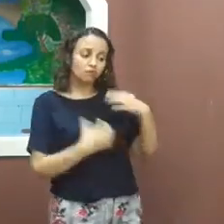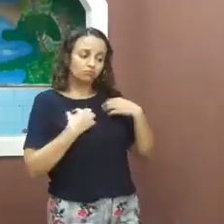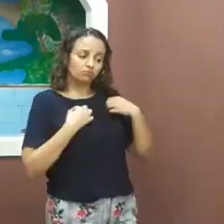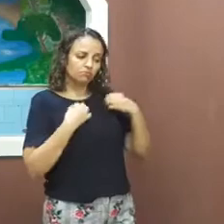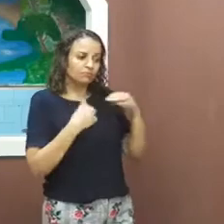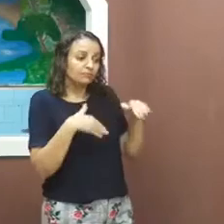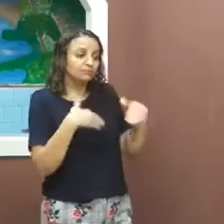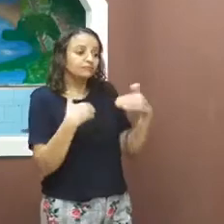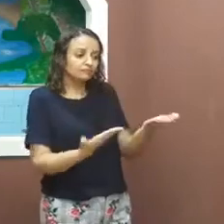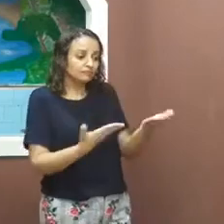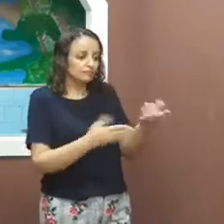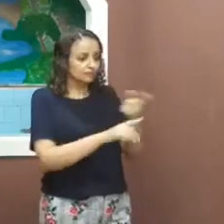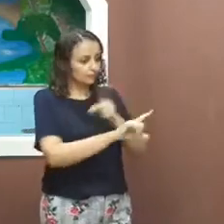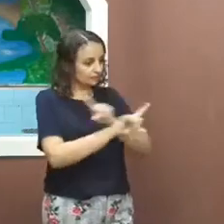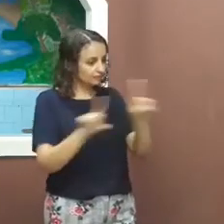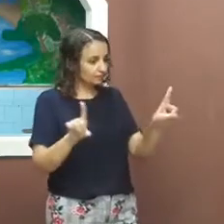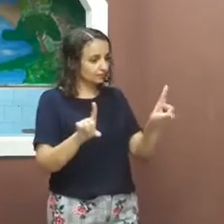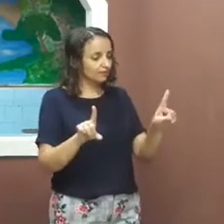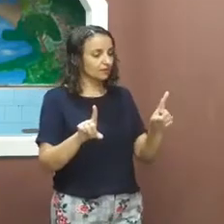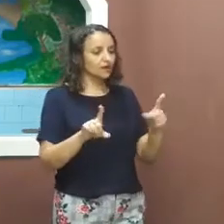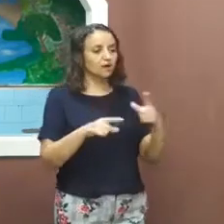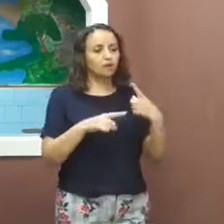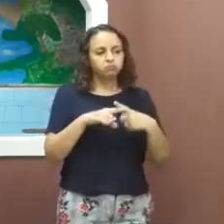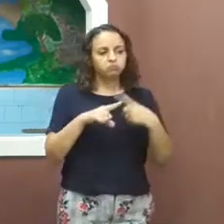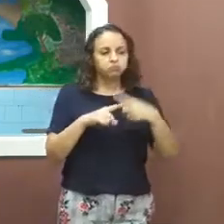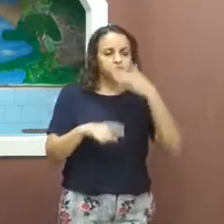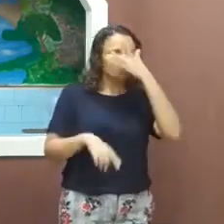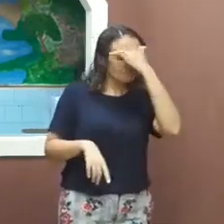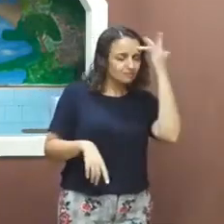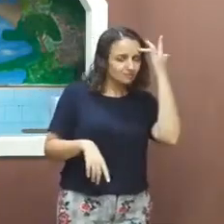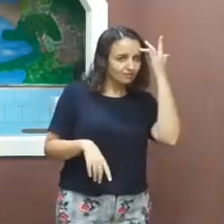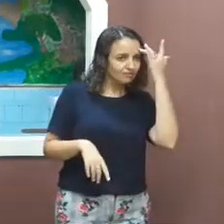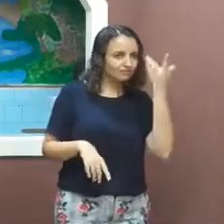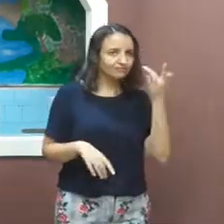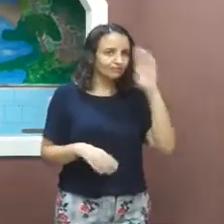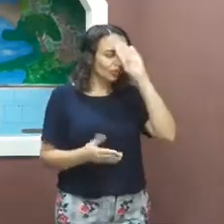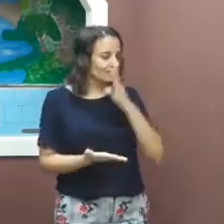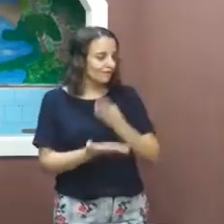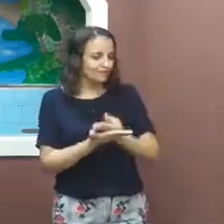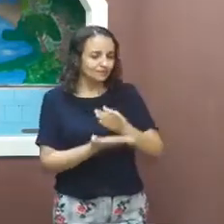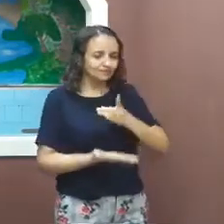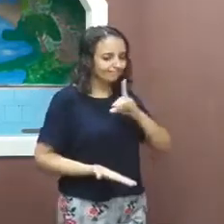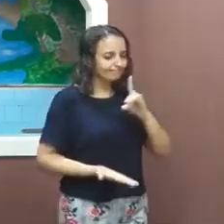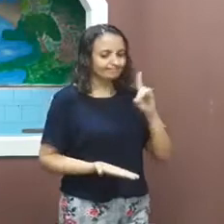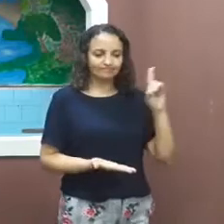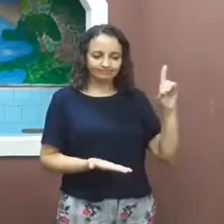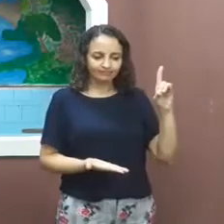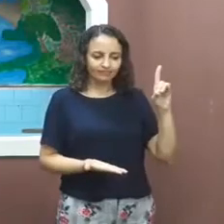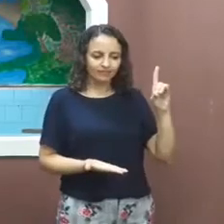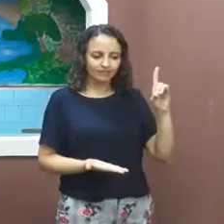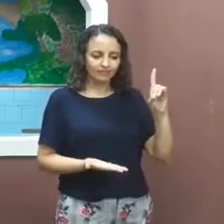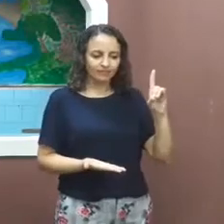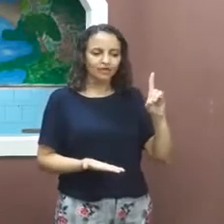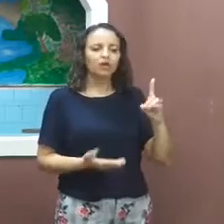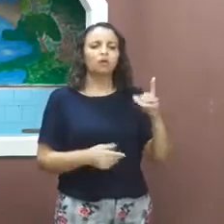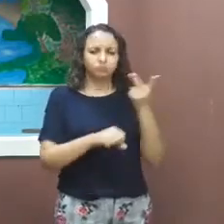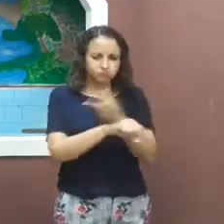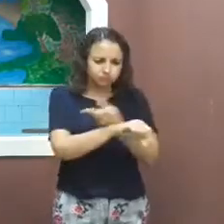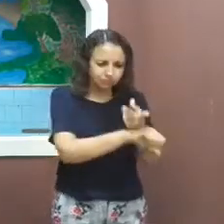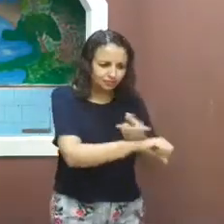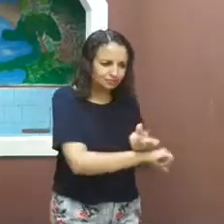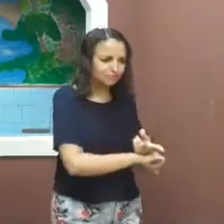vestir, pois os pagãos é que correm atrás dessas coisas. Mas o Pai Celestial sabe que